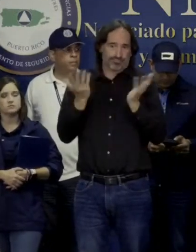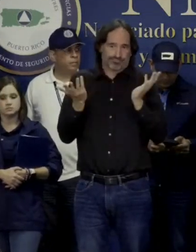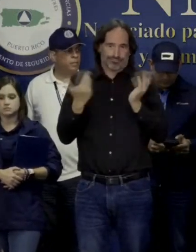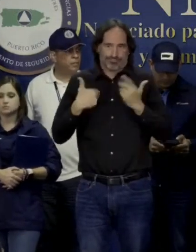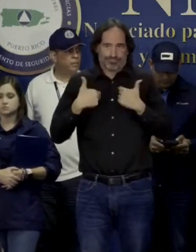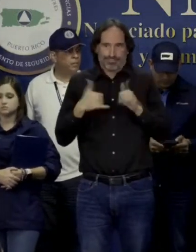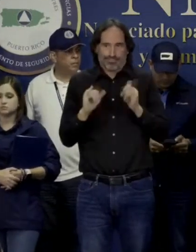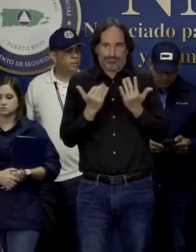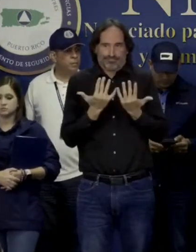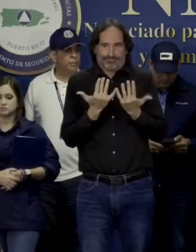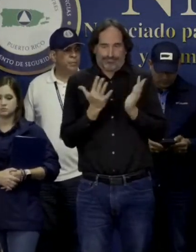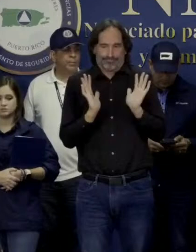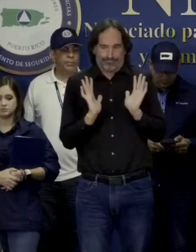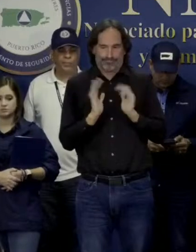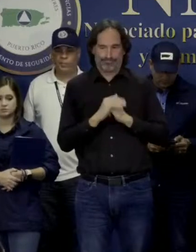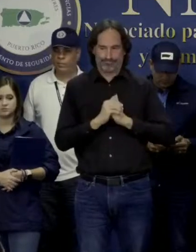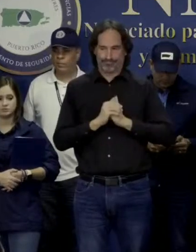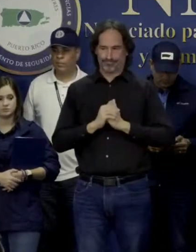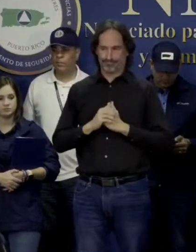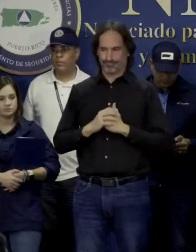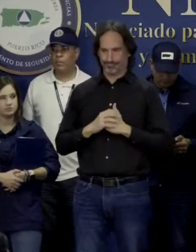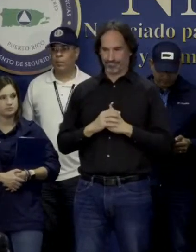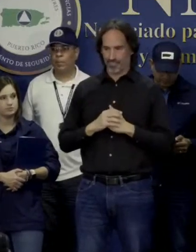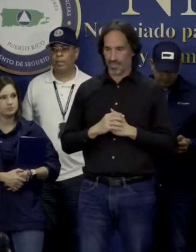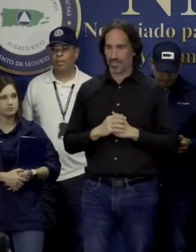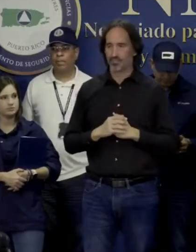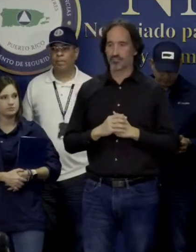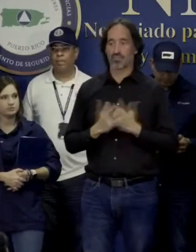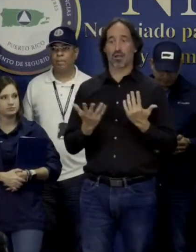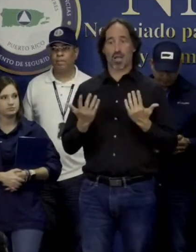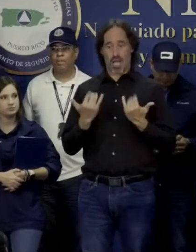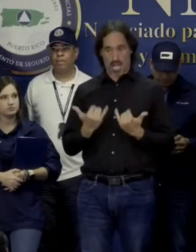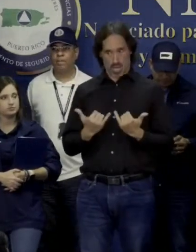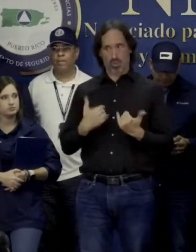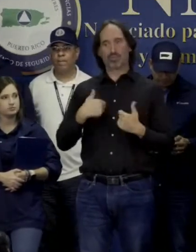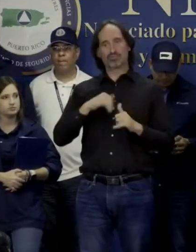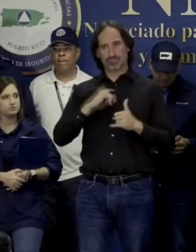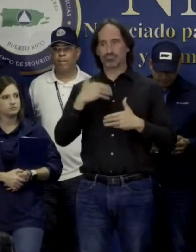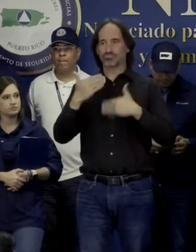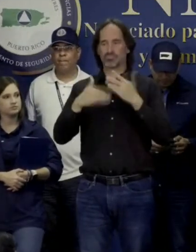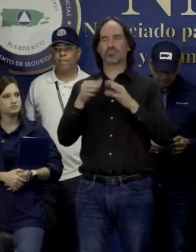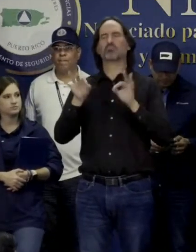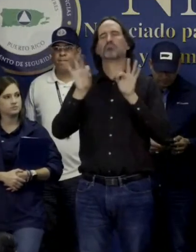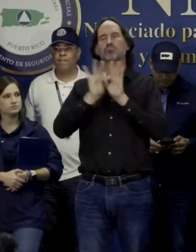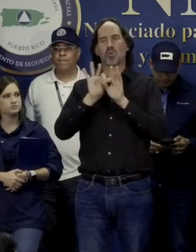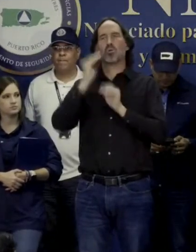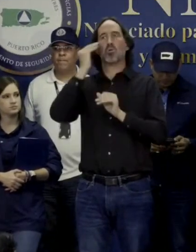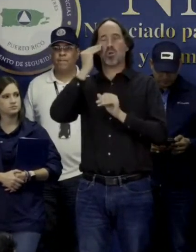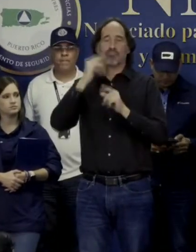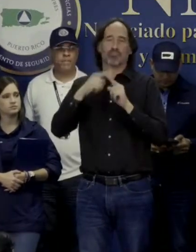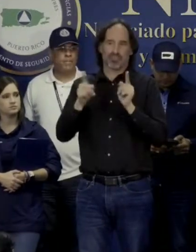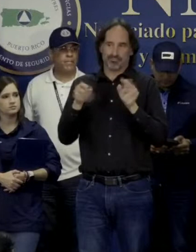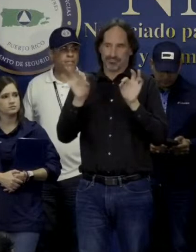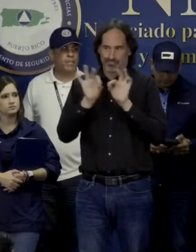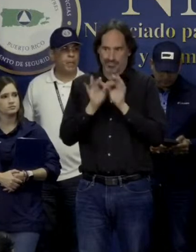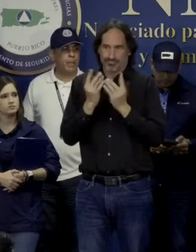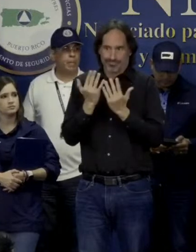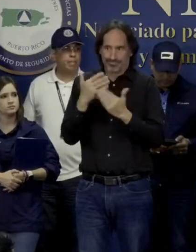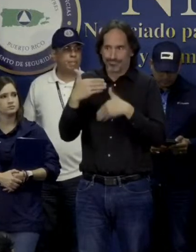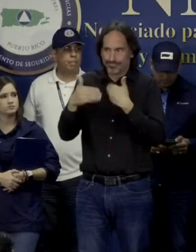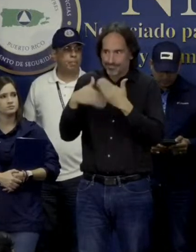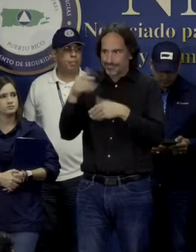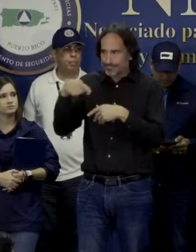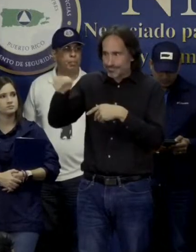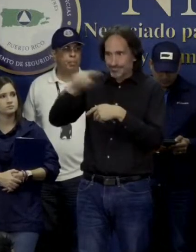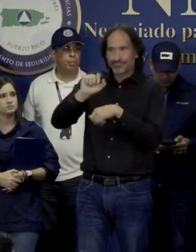respuesta, para entrar entonces en el proceso de recuperación. Se hacen unos grupos de trabajo, la data se levanta con nuestros alcaldes,